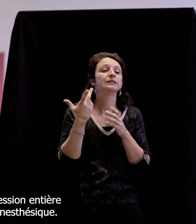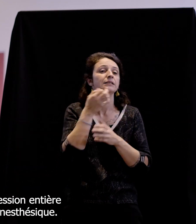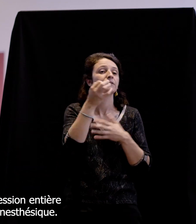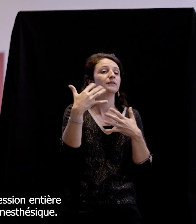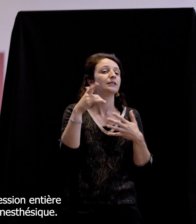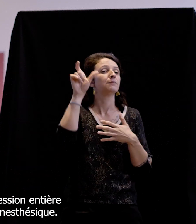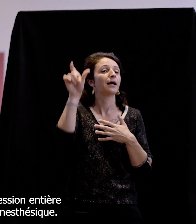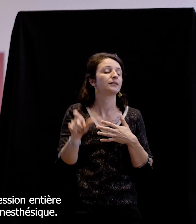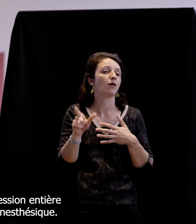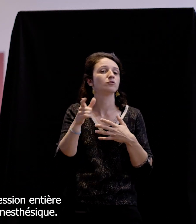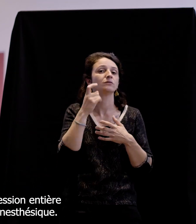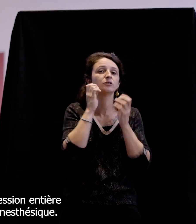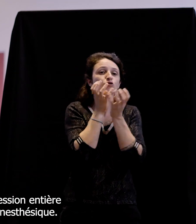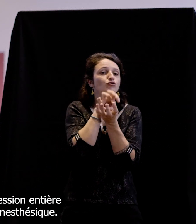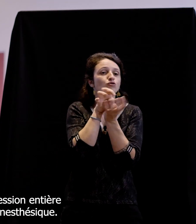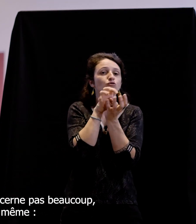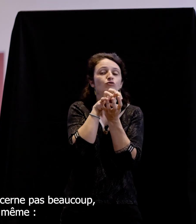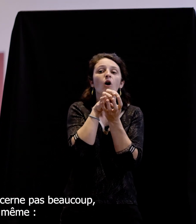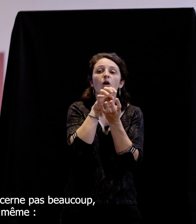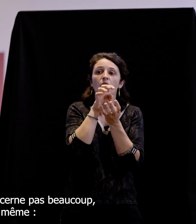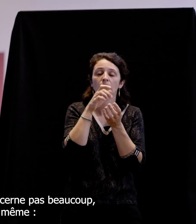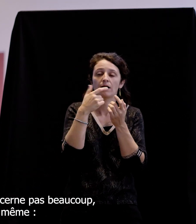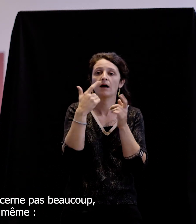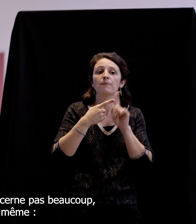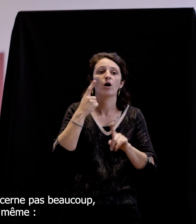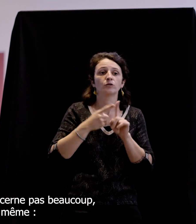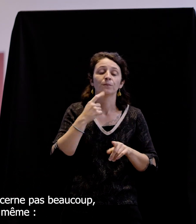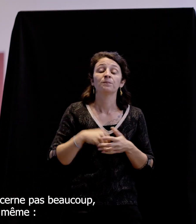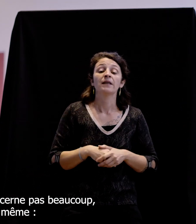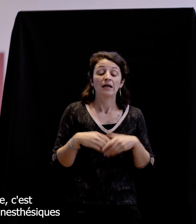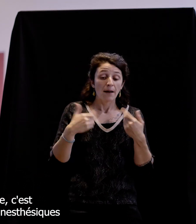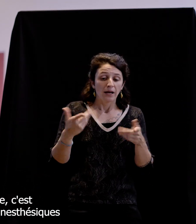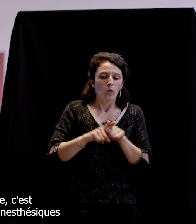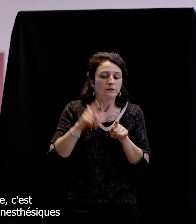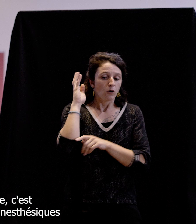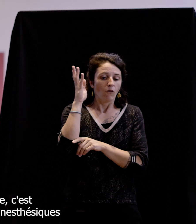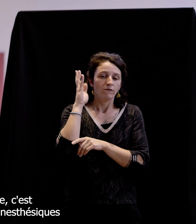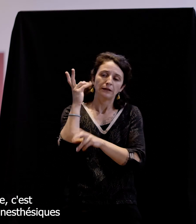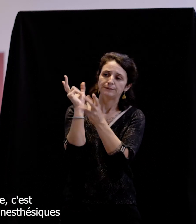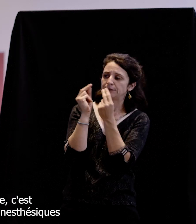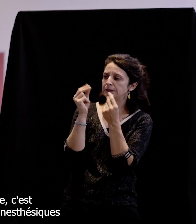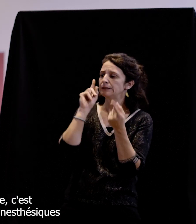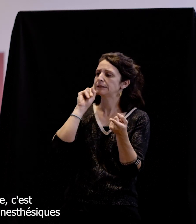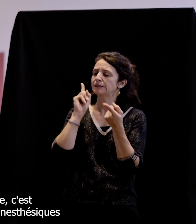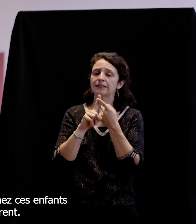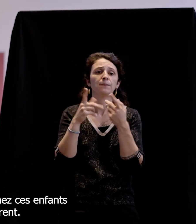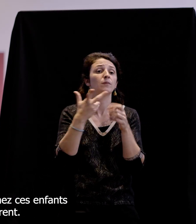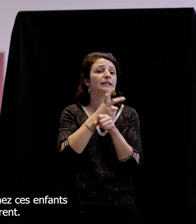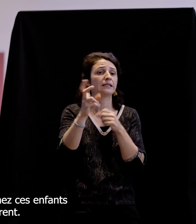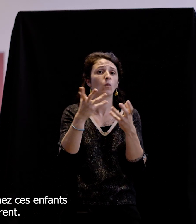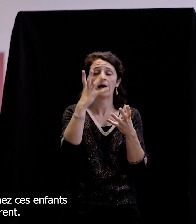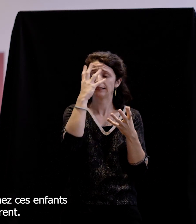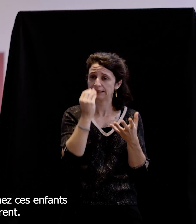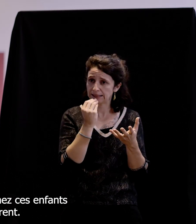Ils ont fait une session entière sur les risques anesthésiques, donc ça vous concerne pas beaucoup, sauf quand même, le message, c'est que les risques anesthésiques, ils